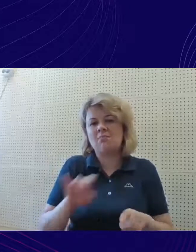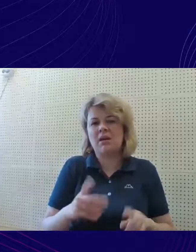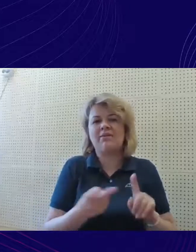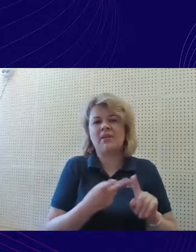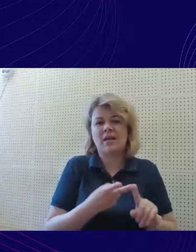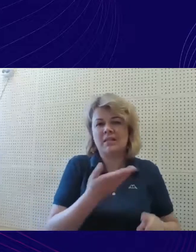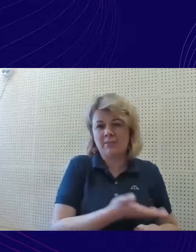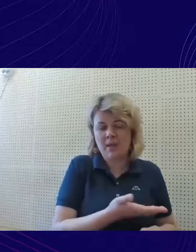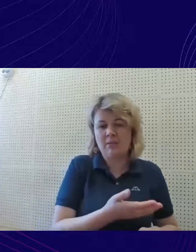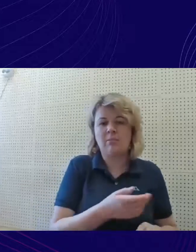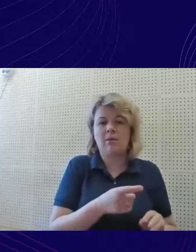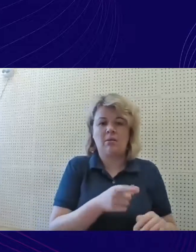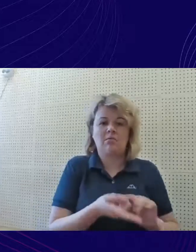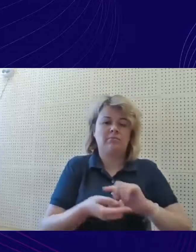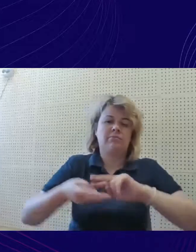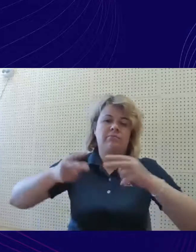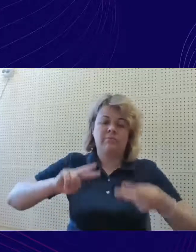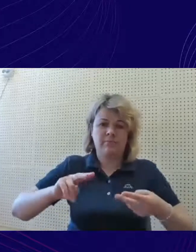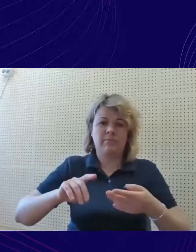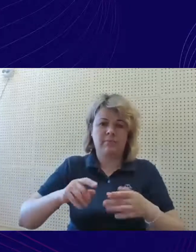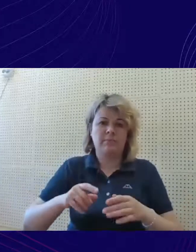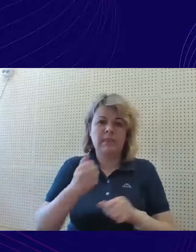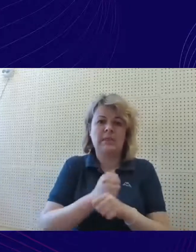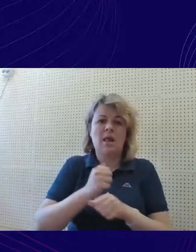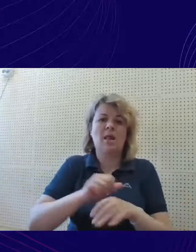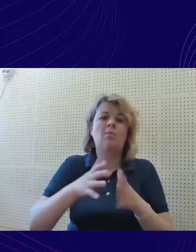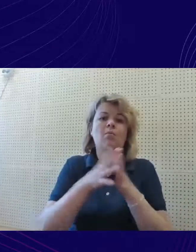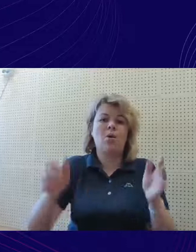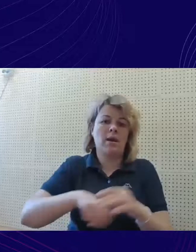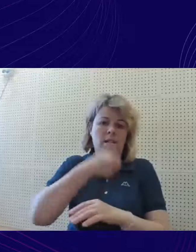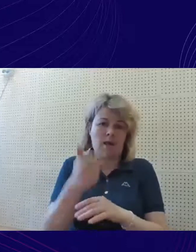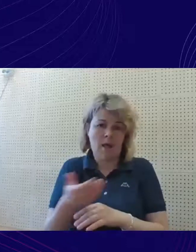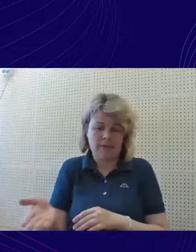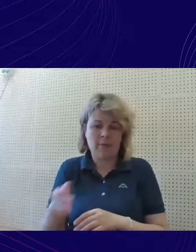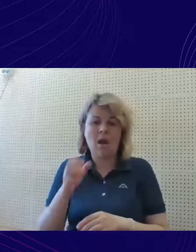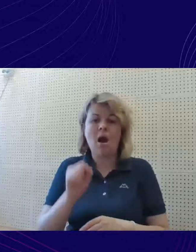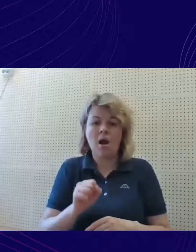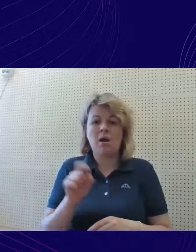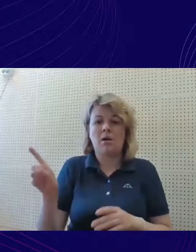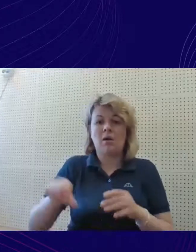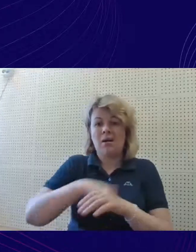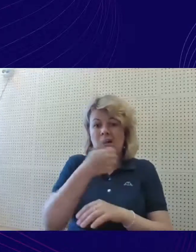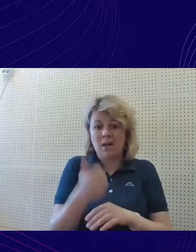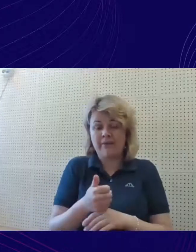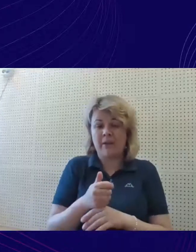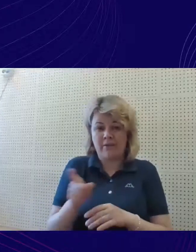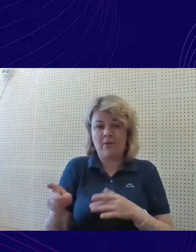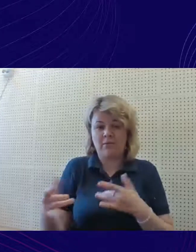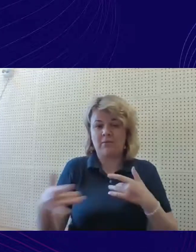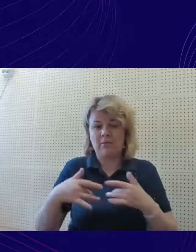на более главные позиции, а линию этого главного героя увел чуть-чуть,